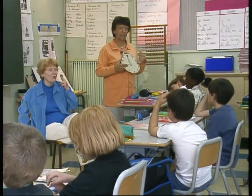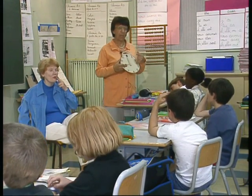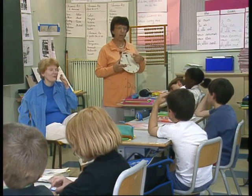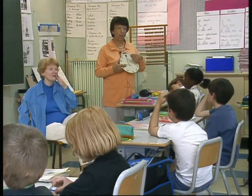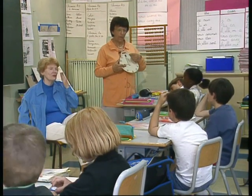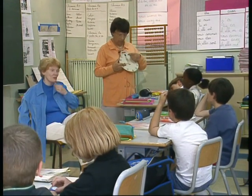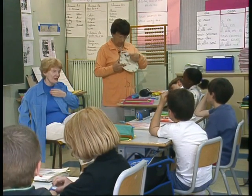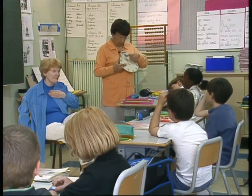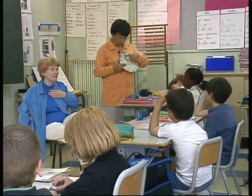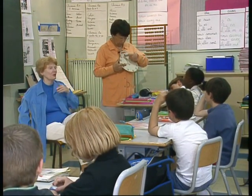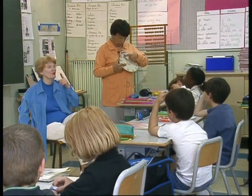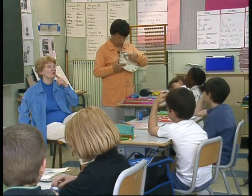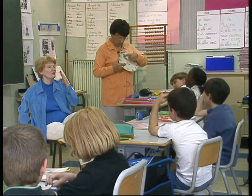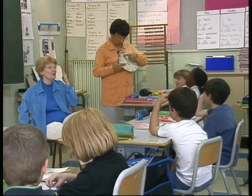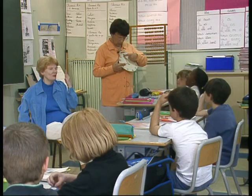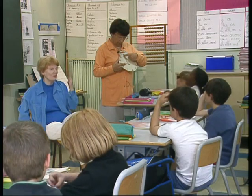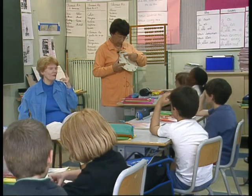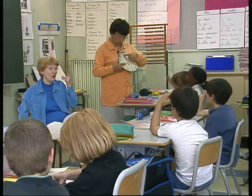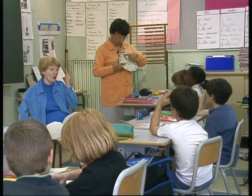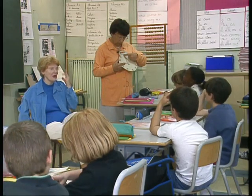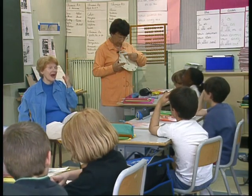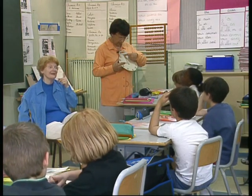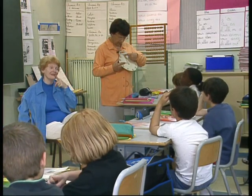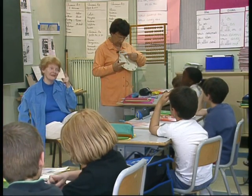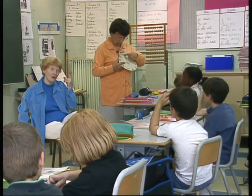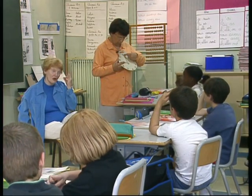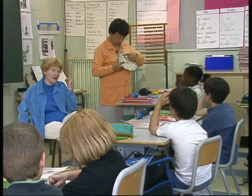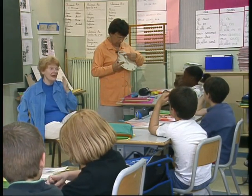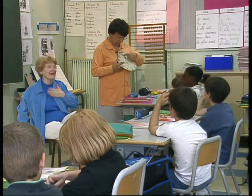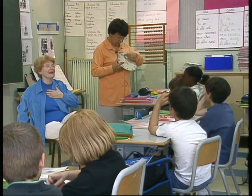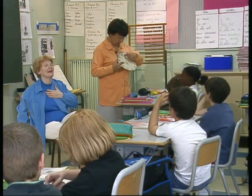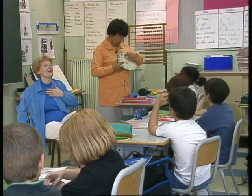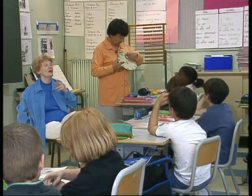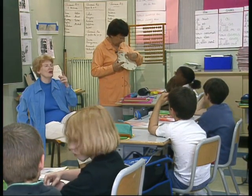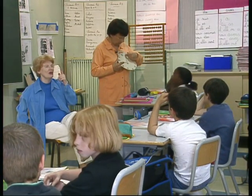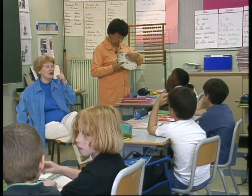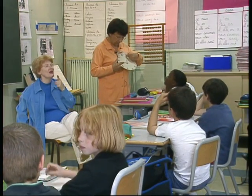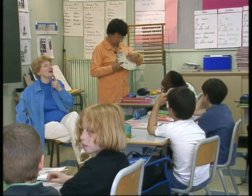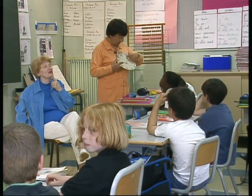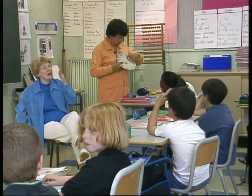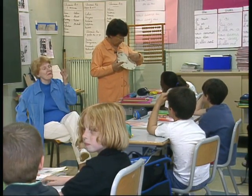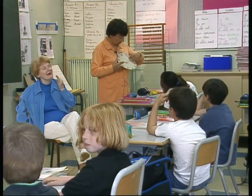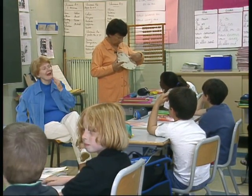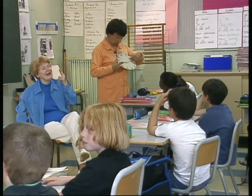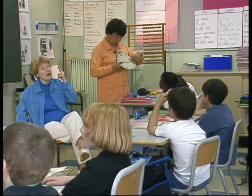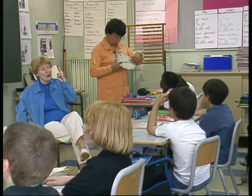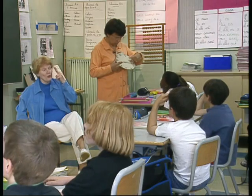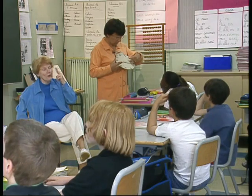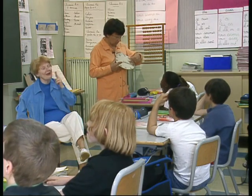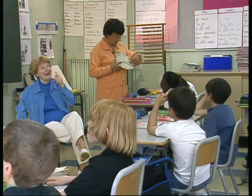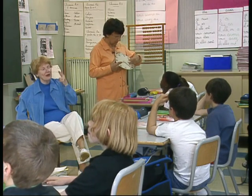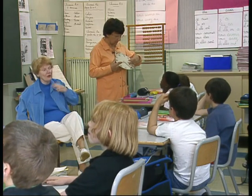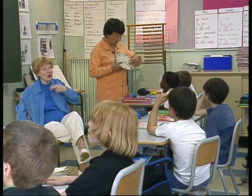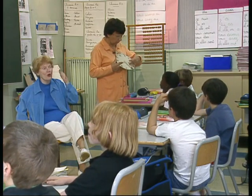9h à 10h, et puis j'aimerais que quelqu'un me dise quelle heure il est quand